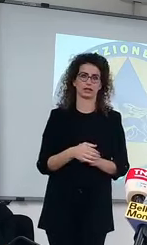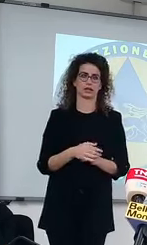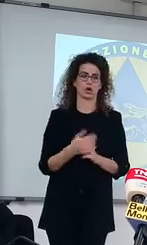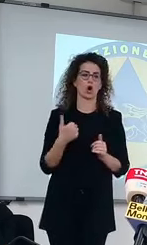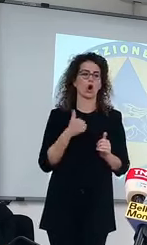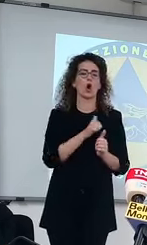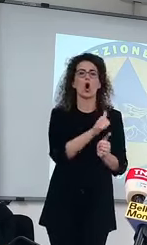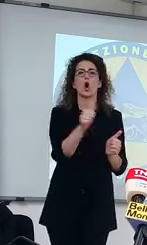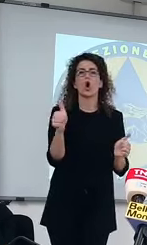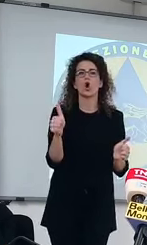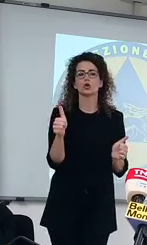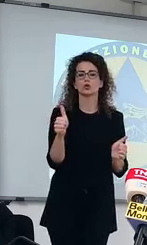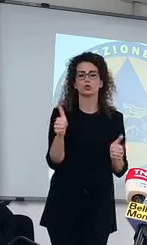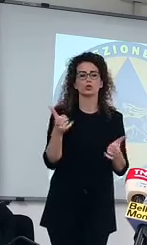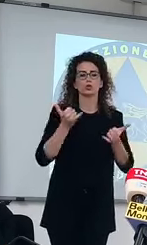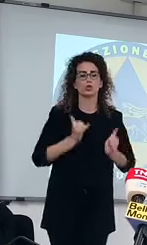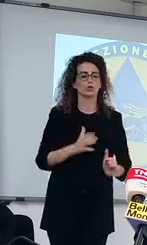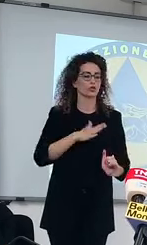fa una scelta per il proprio figlio.